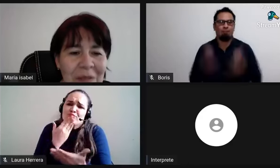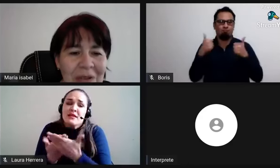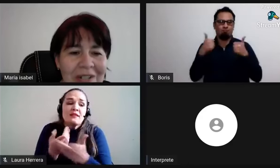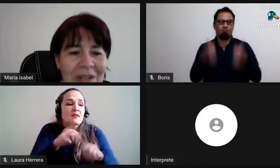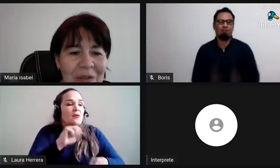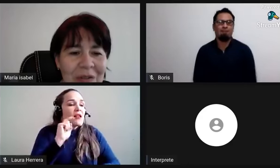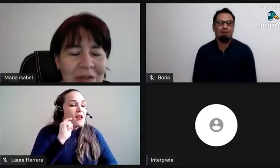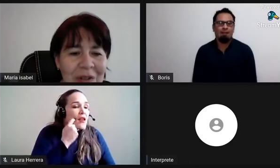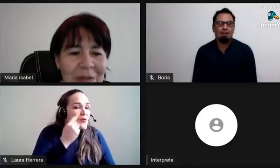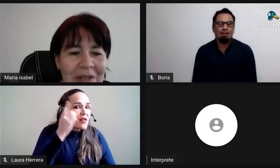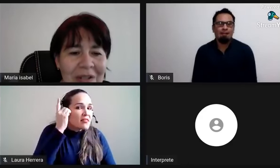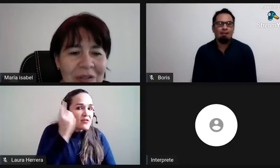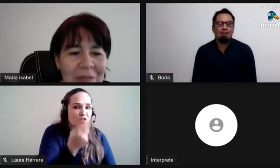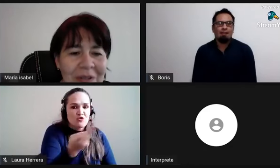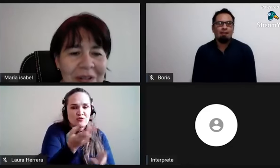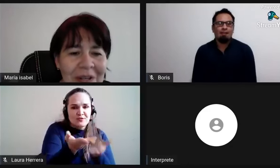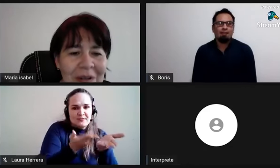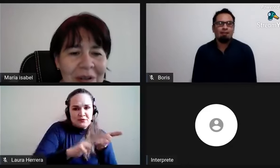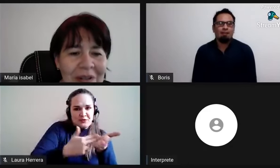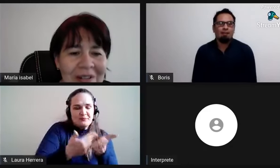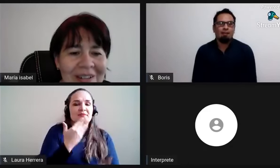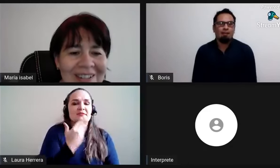por el servicio de interpretación.